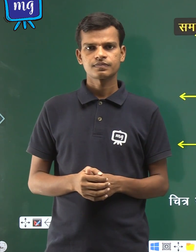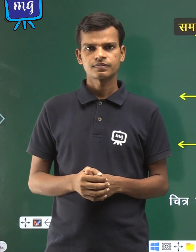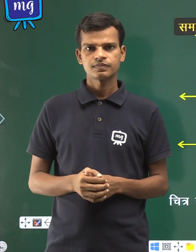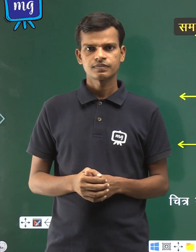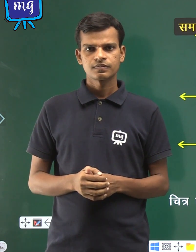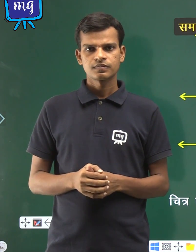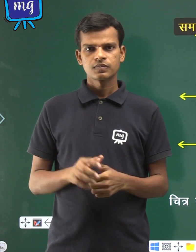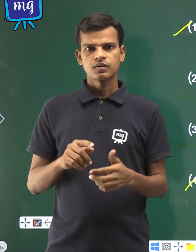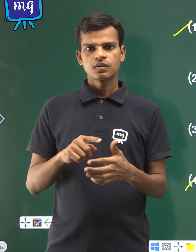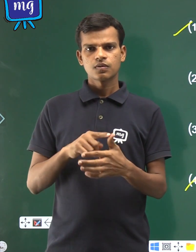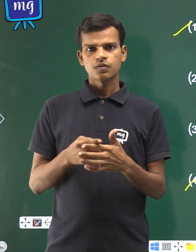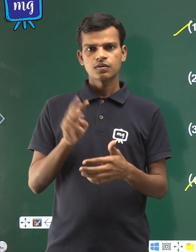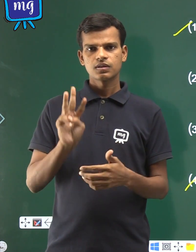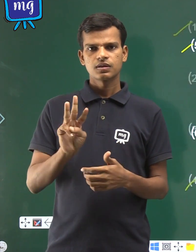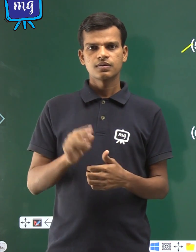कौन 3